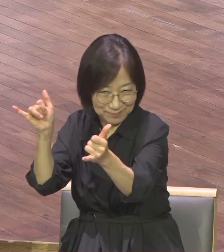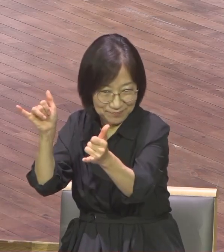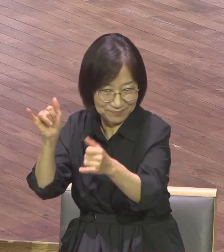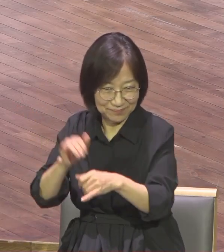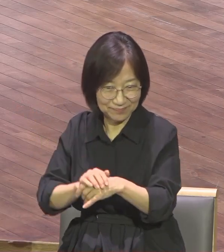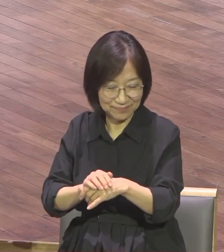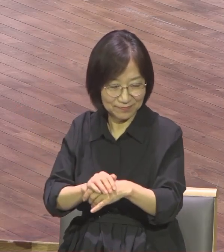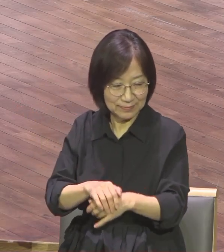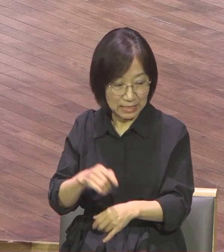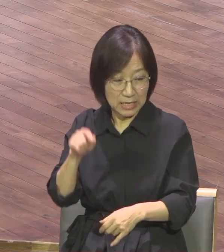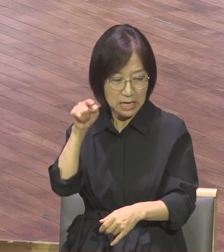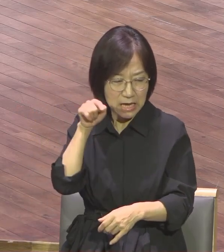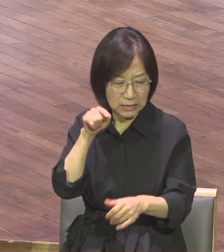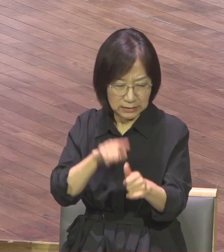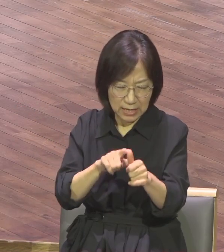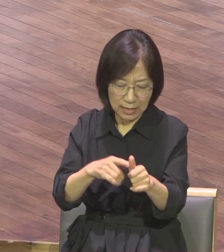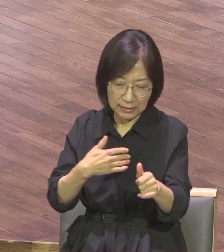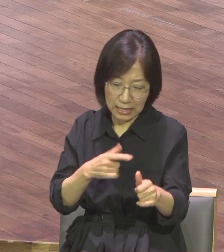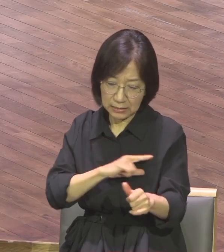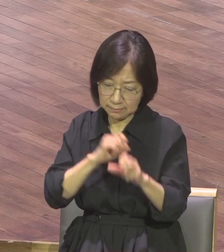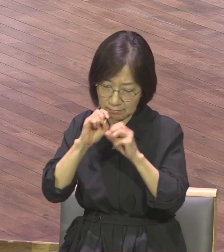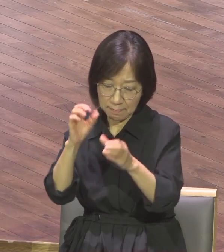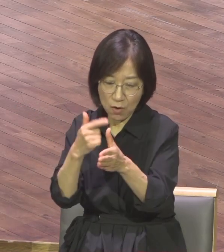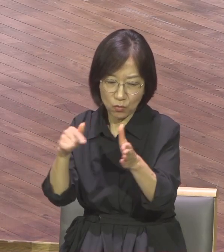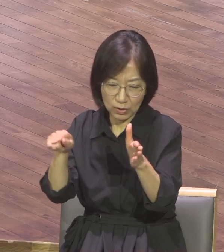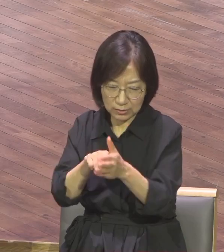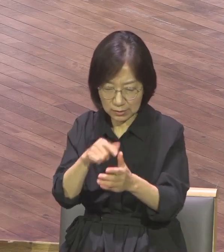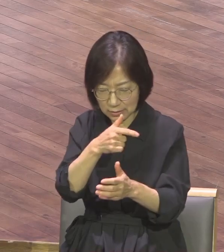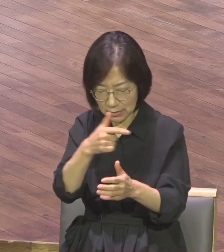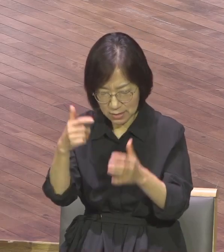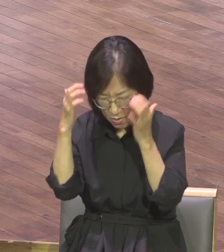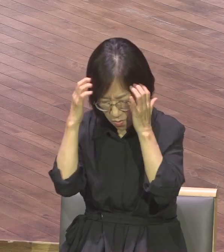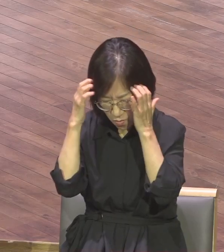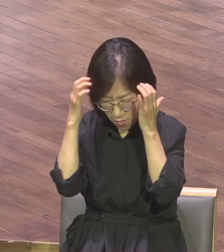받아야 할 것을 내가 그에게 보이리라 하시니.